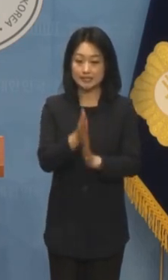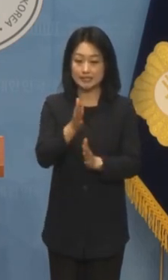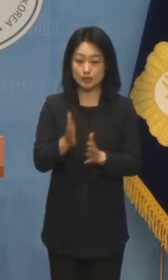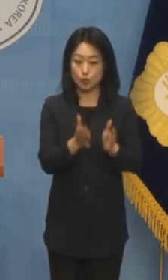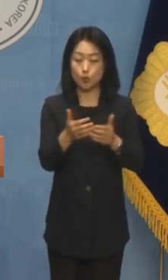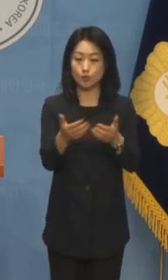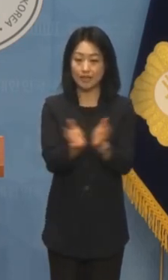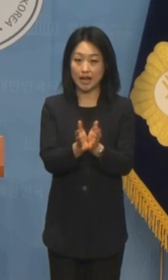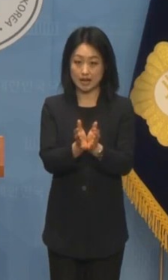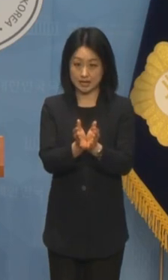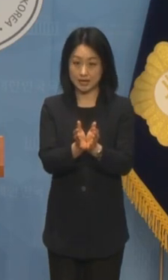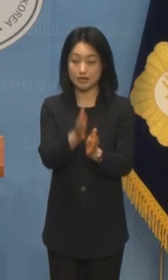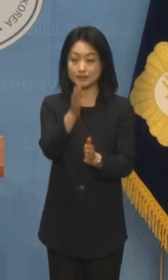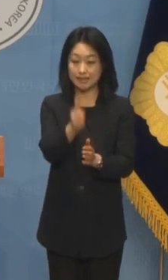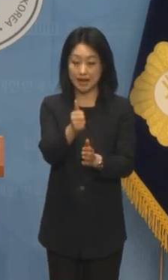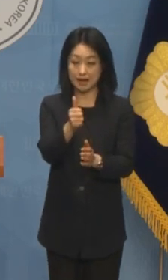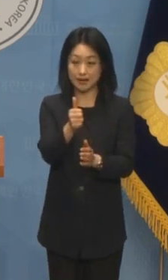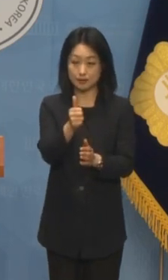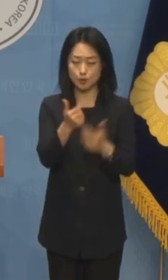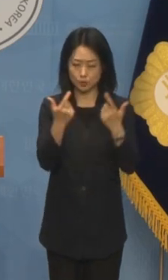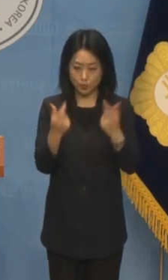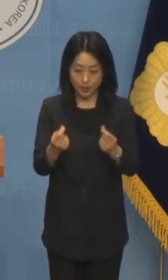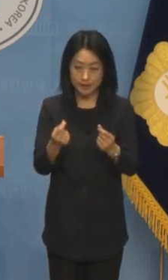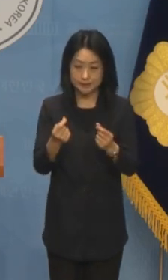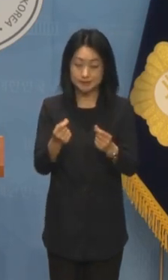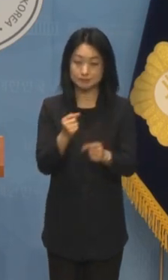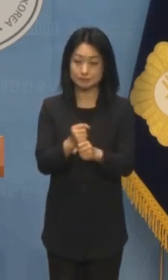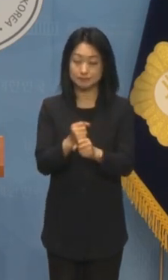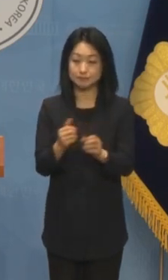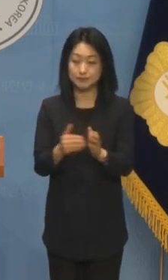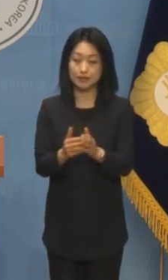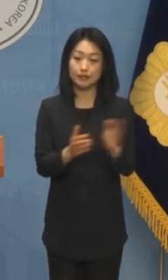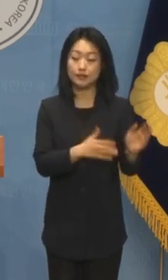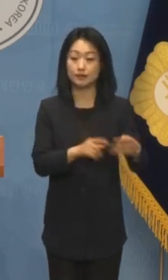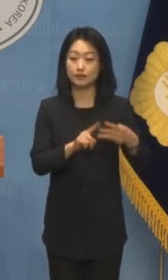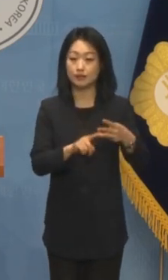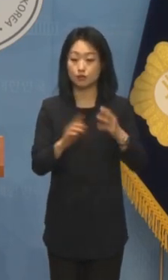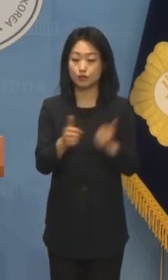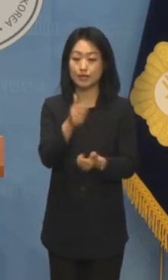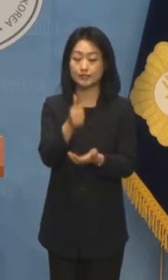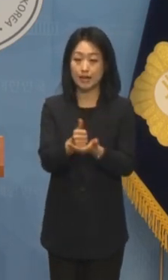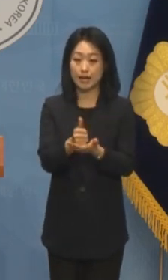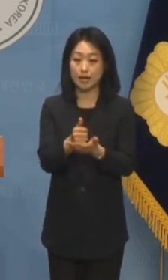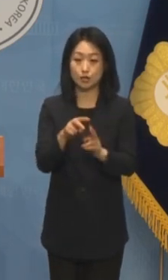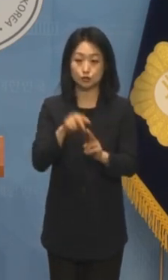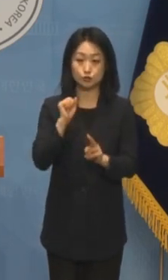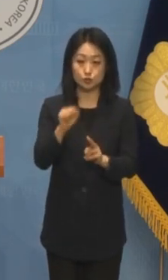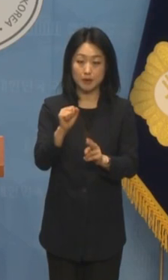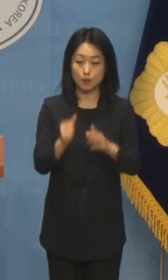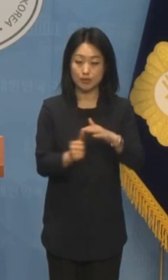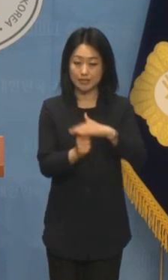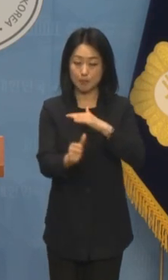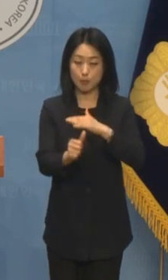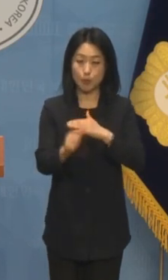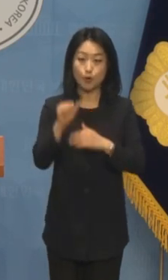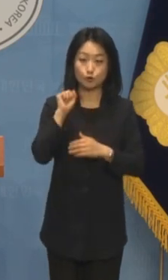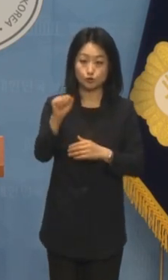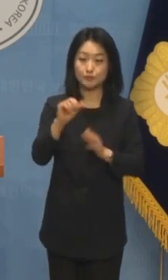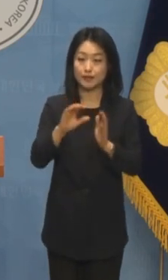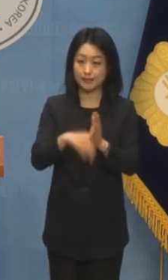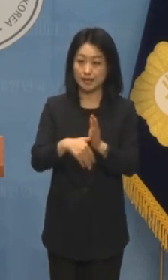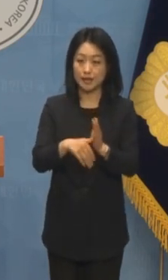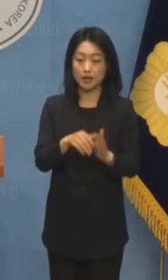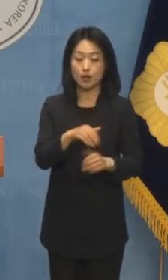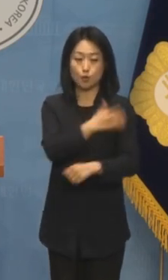방법에도 동일하게 적용하는 안입니다 셋째 국회의장단 후보자 및 원내대표 선출 선거에